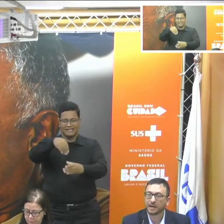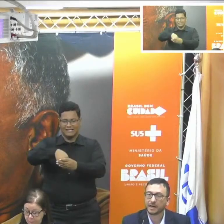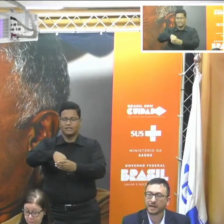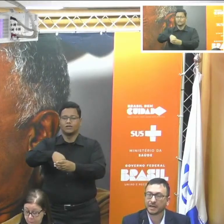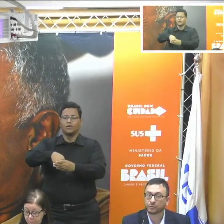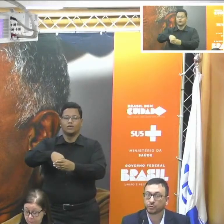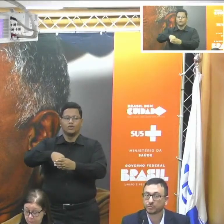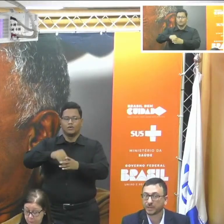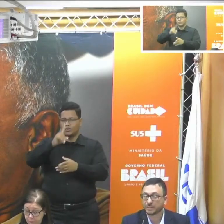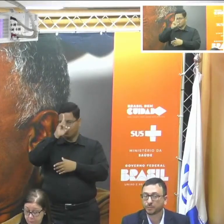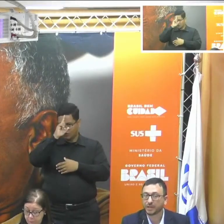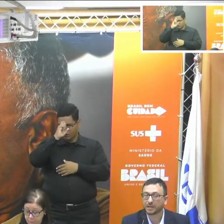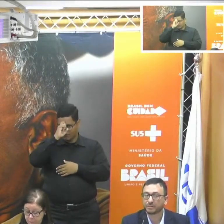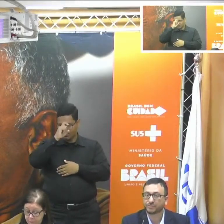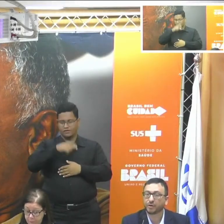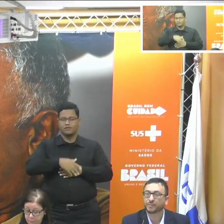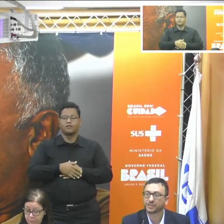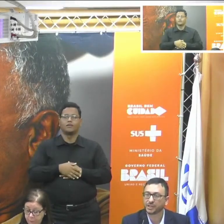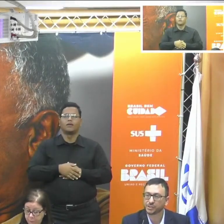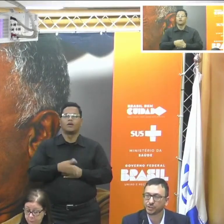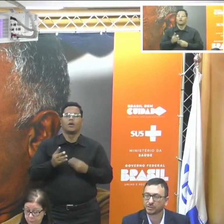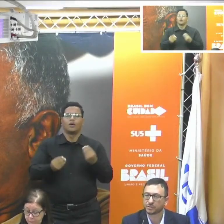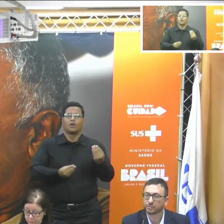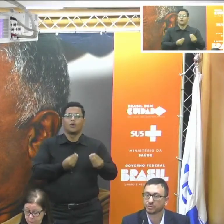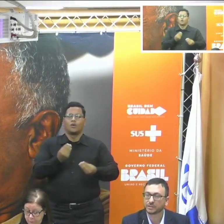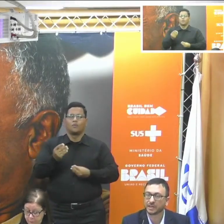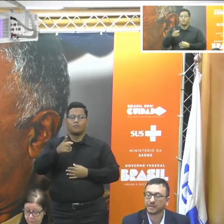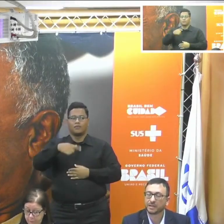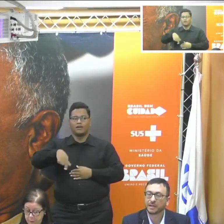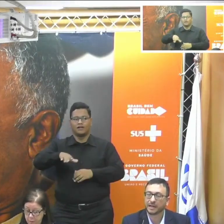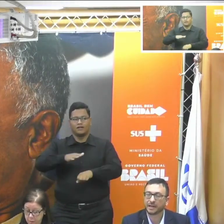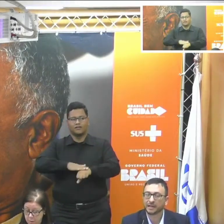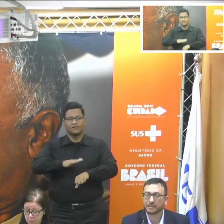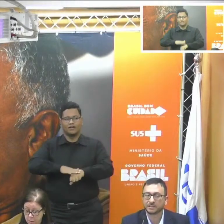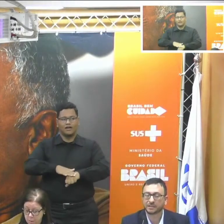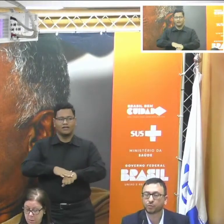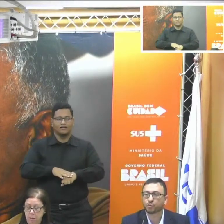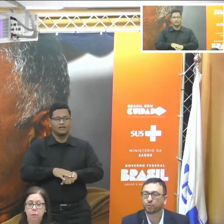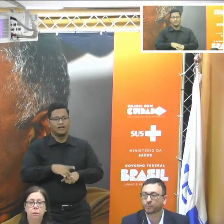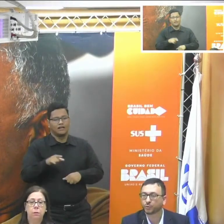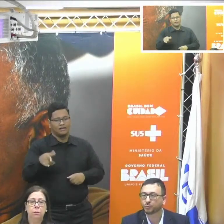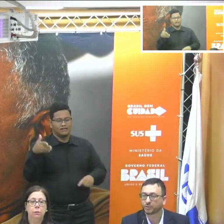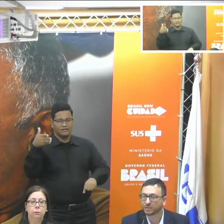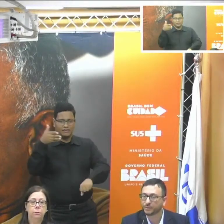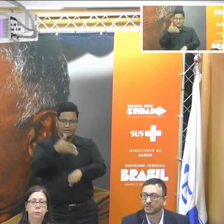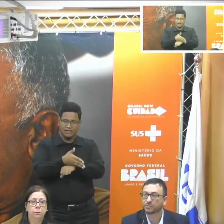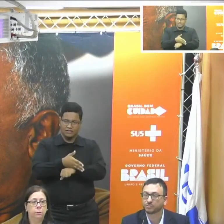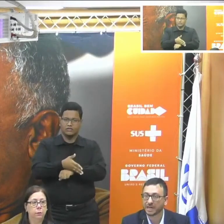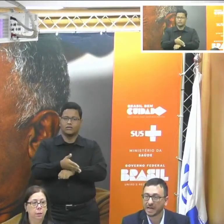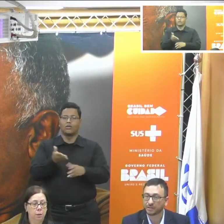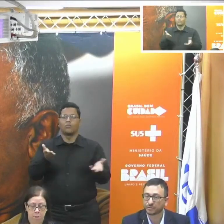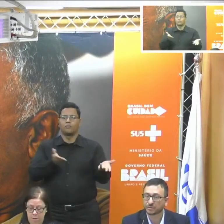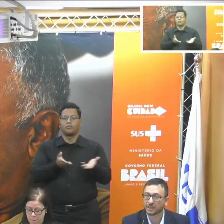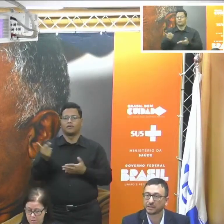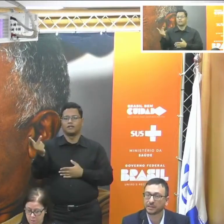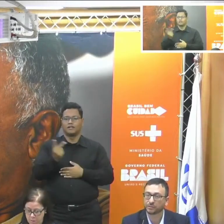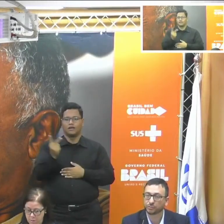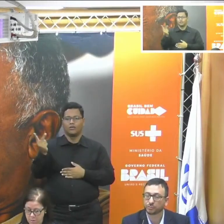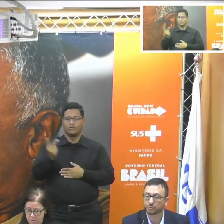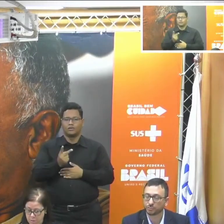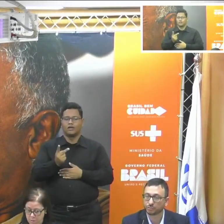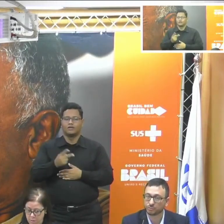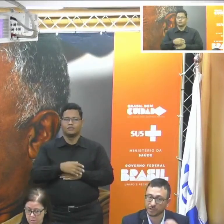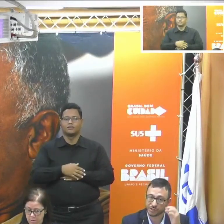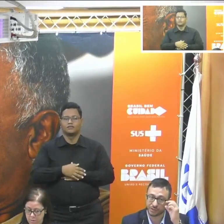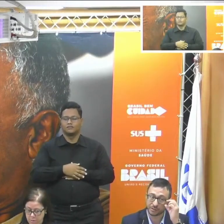a nos hospitais pela forma de registro né Eh eles entram como procedimento secundários né dentro